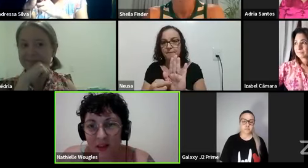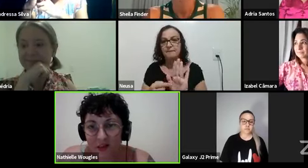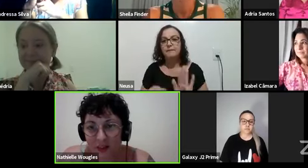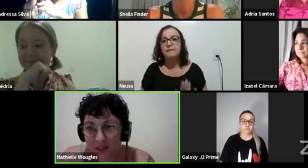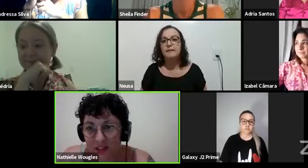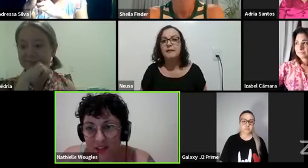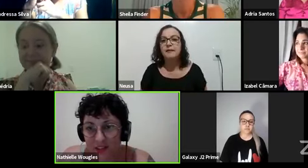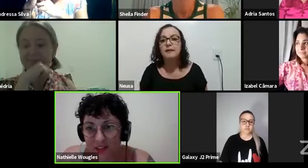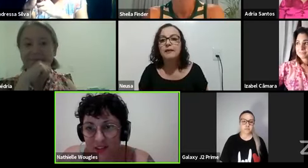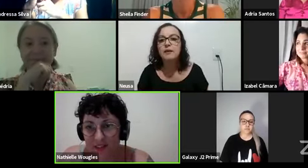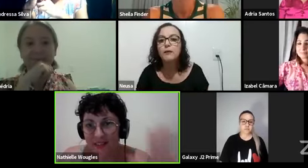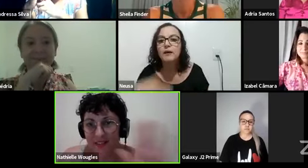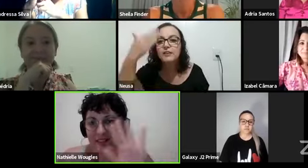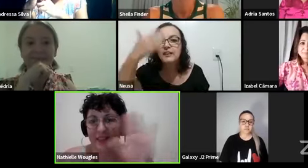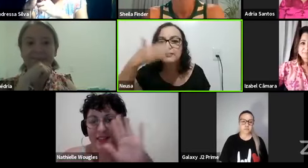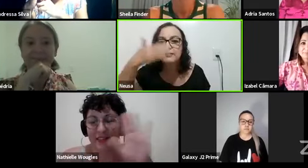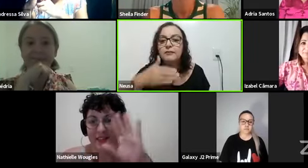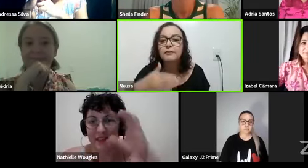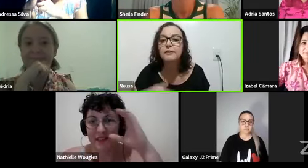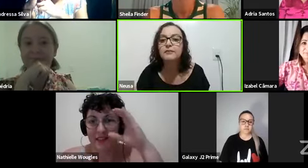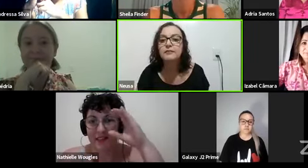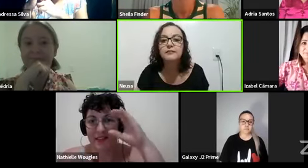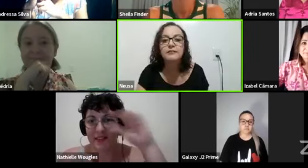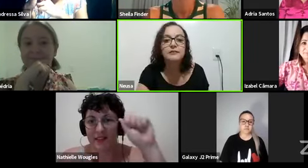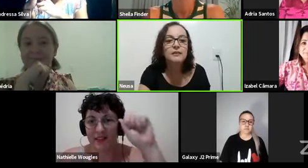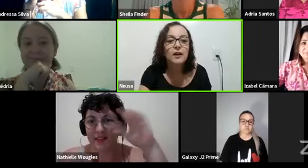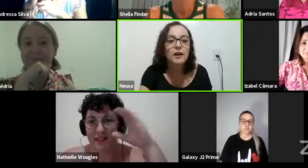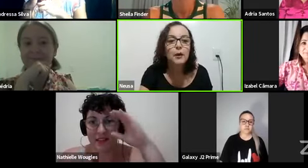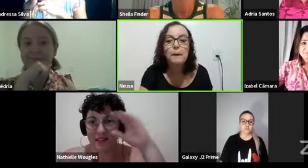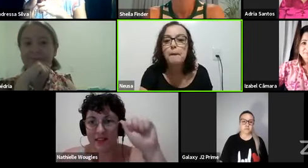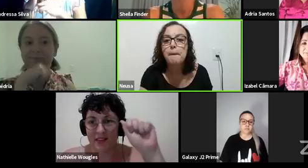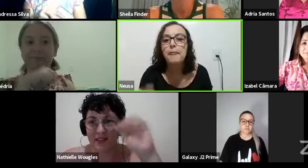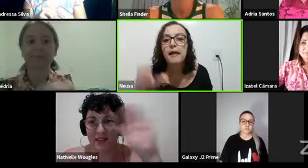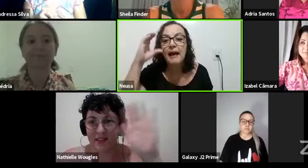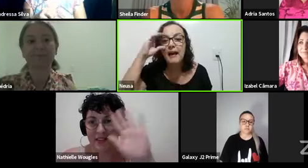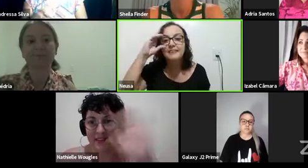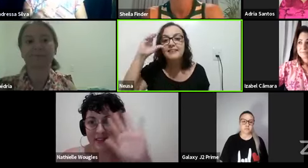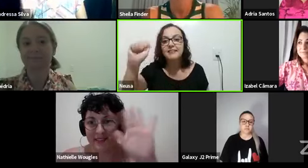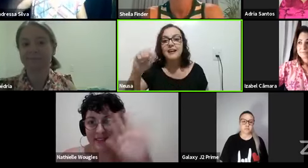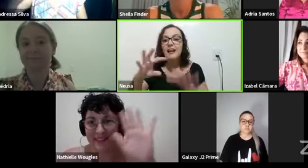Será que ela está vendo a gente? Eu acho que ela não está vendo.